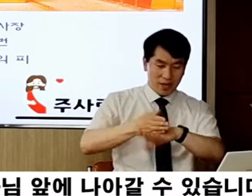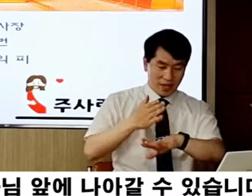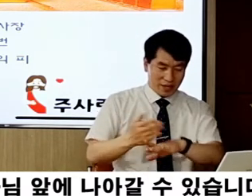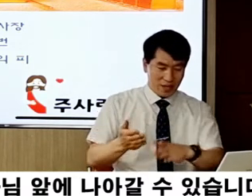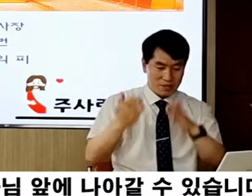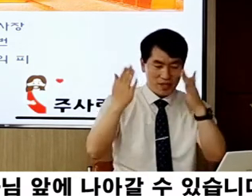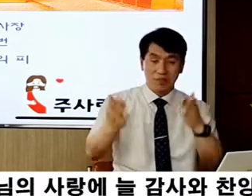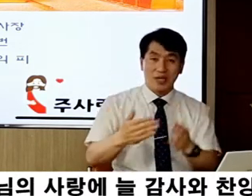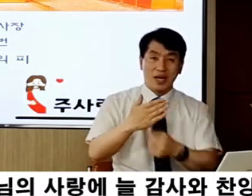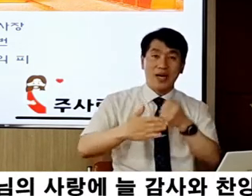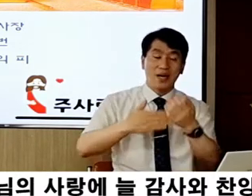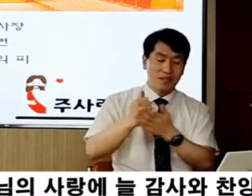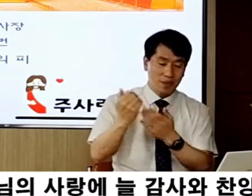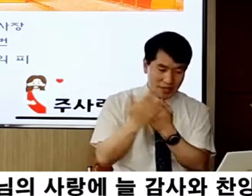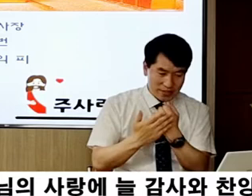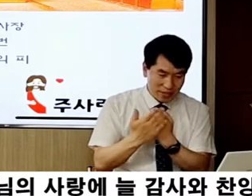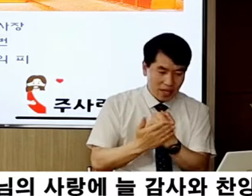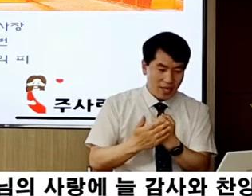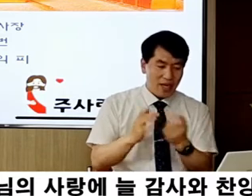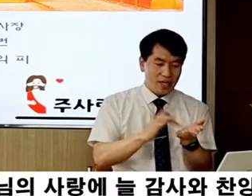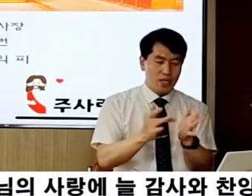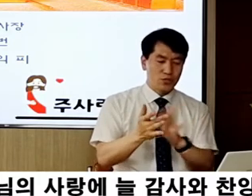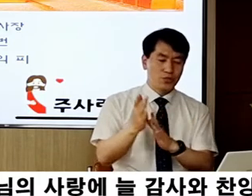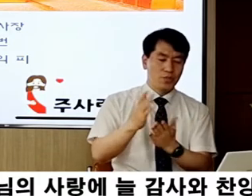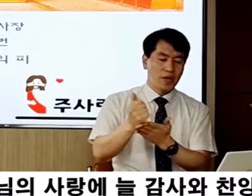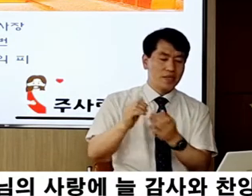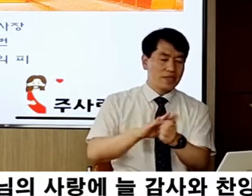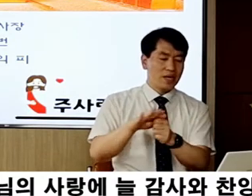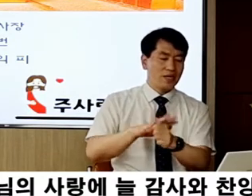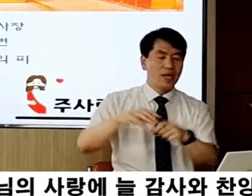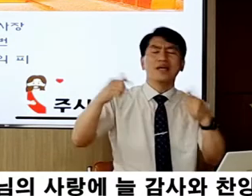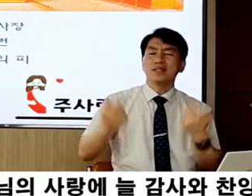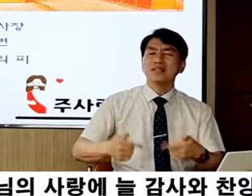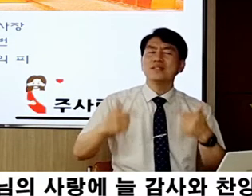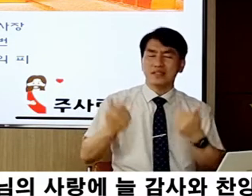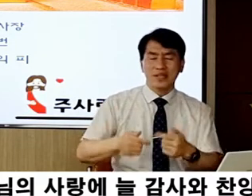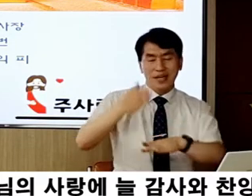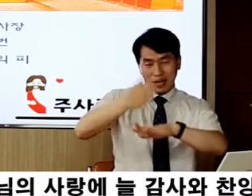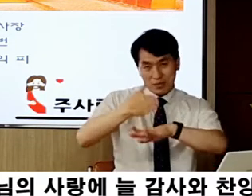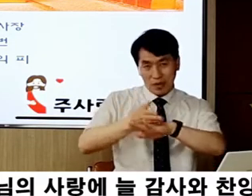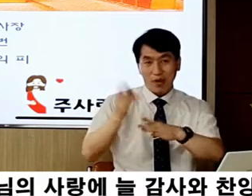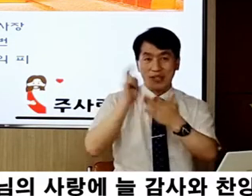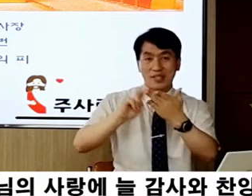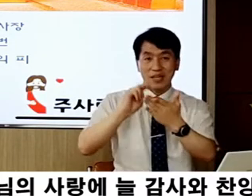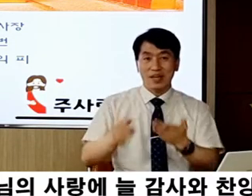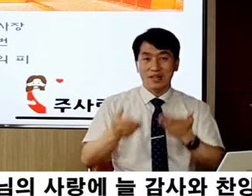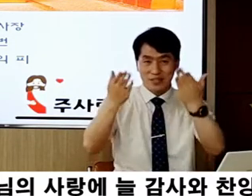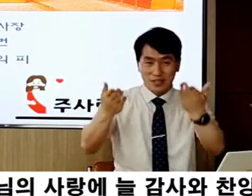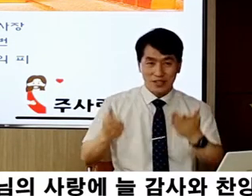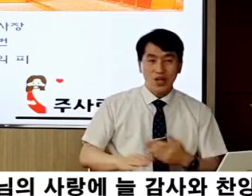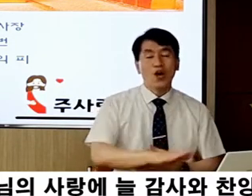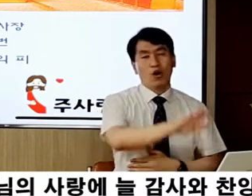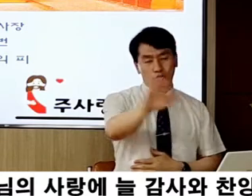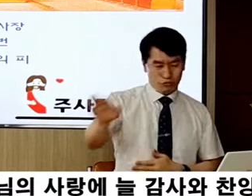얼마나 감사합니까? 하나님의 은혜, 예수님의 사랑에 늘 감사와 찬양 드리는